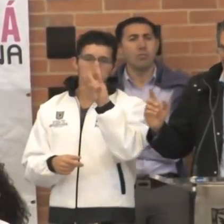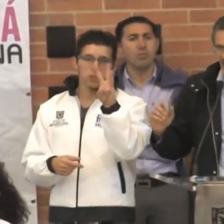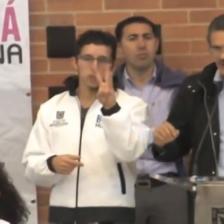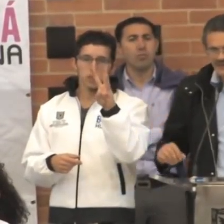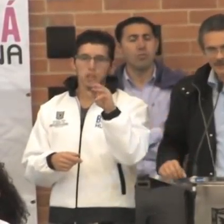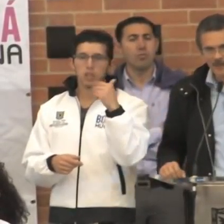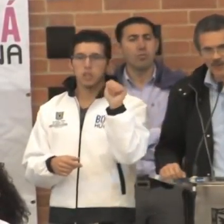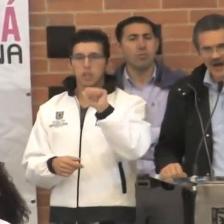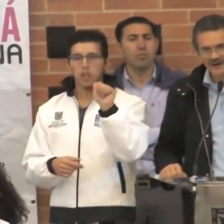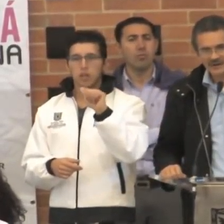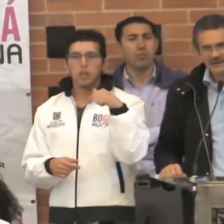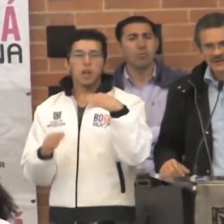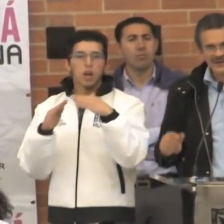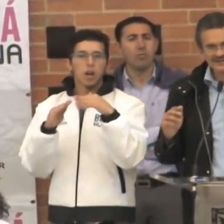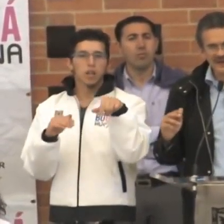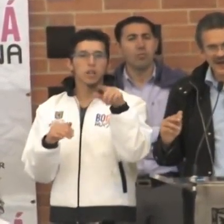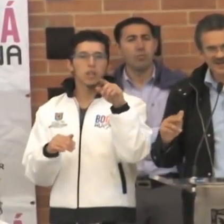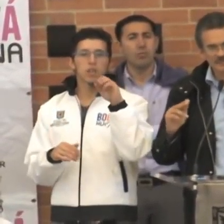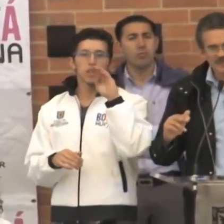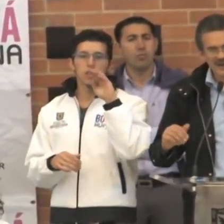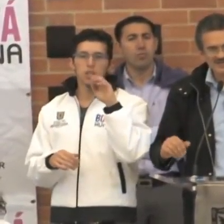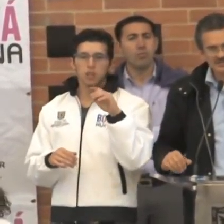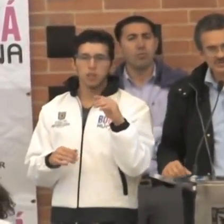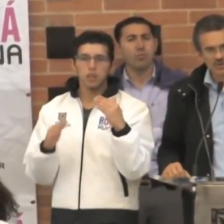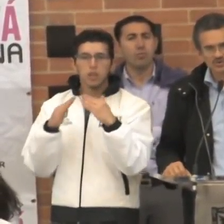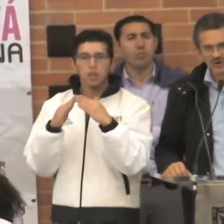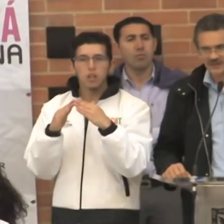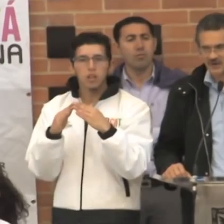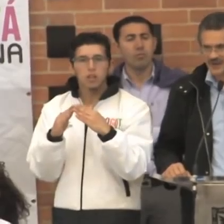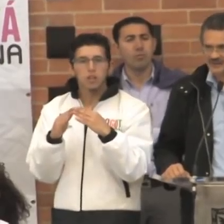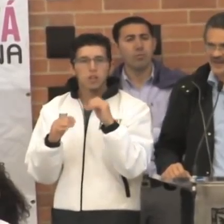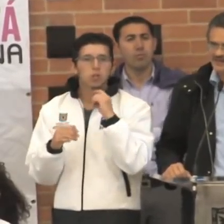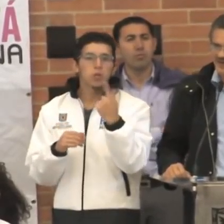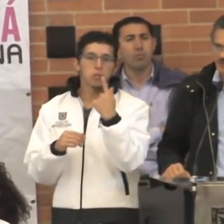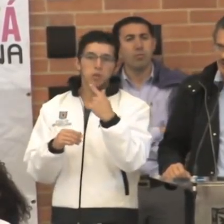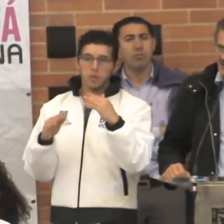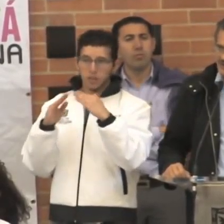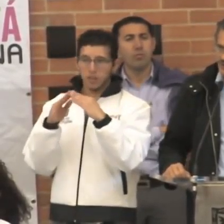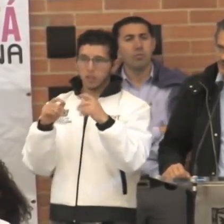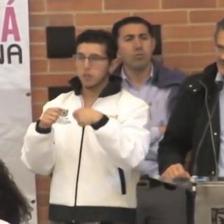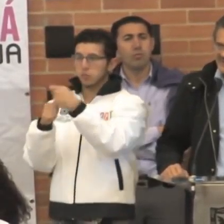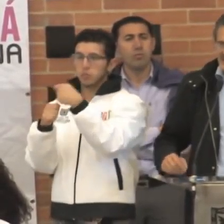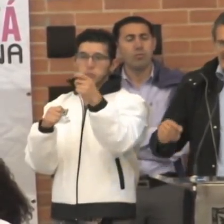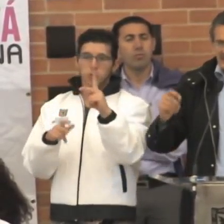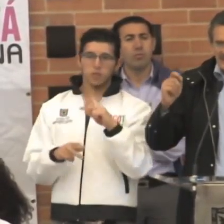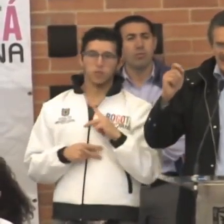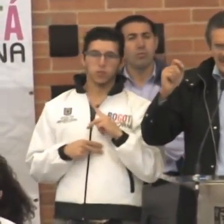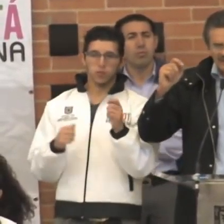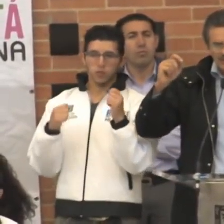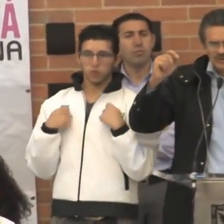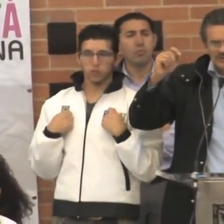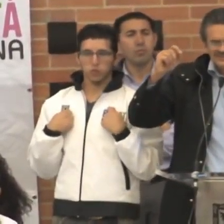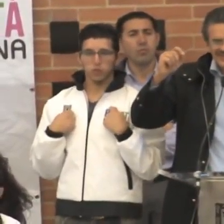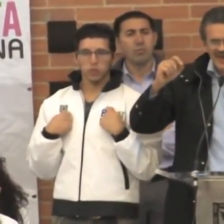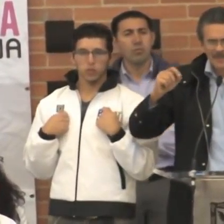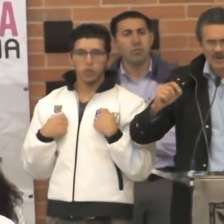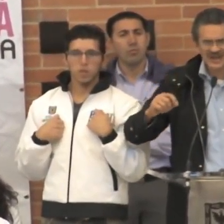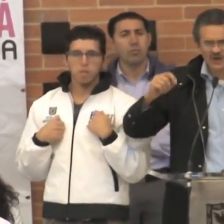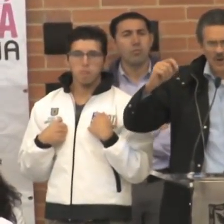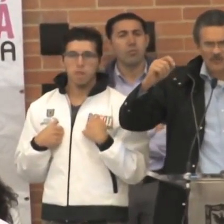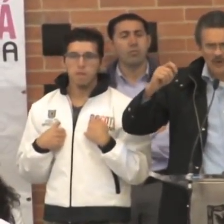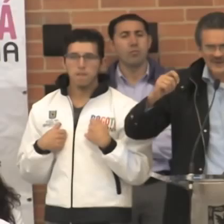la caja de la vivienda popular entrega las primeras soluciones de vivienda de interés prioritario y